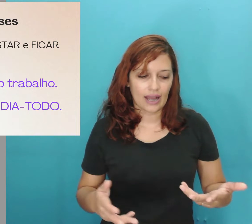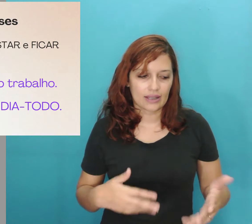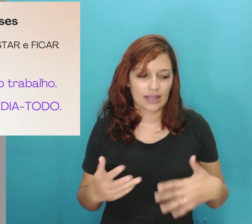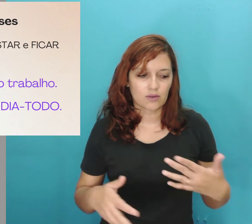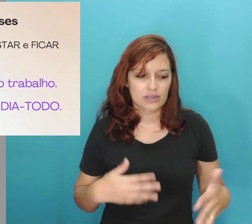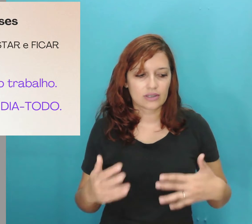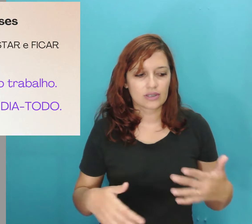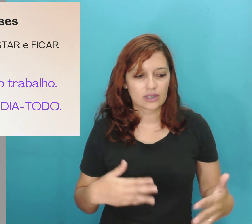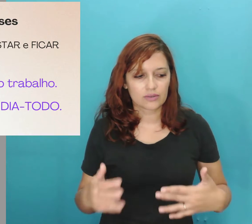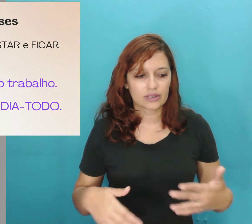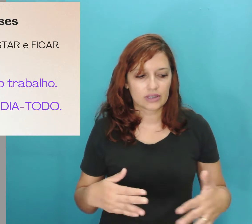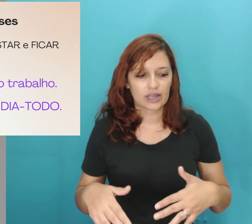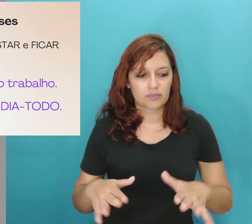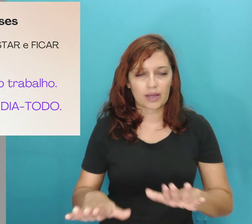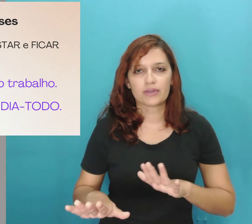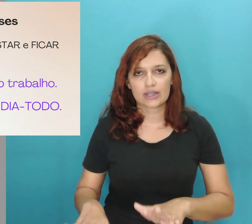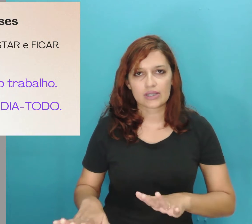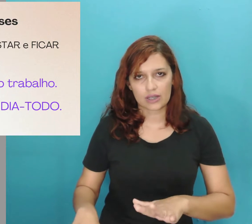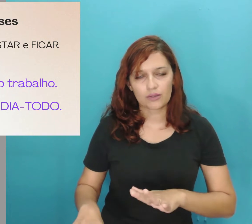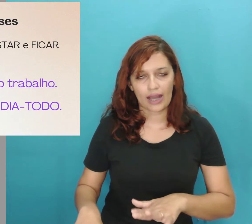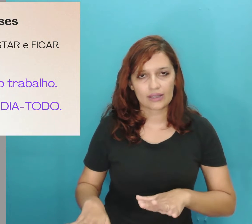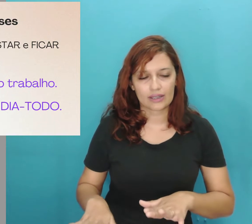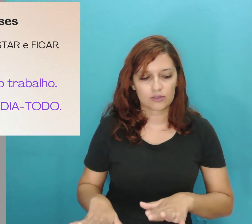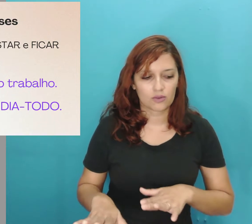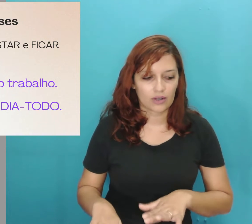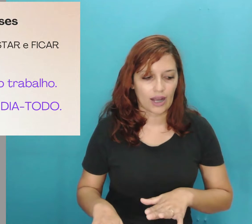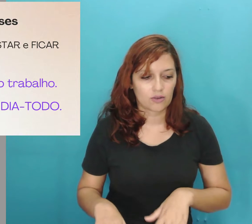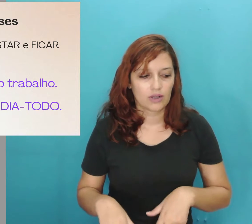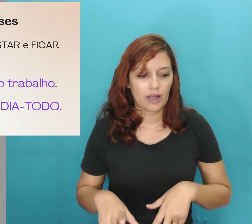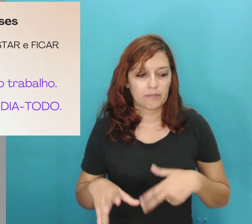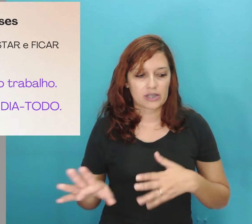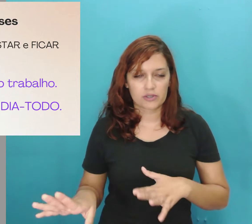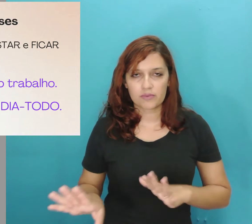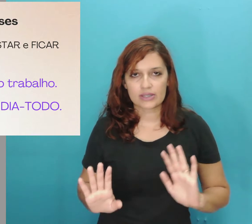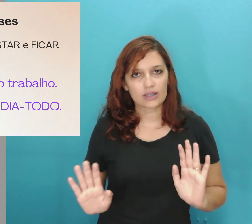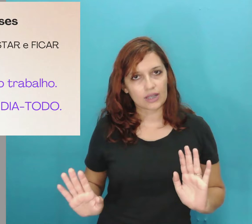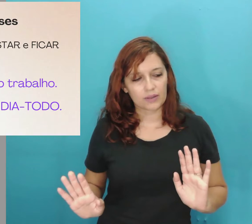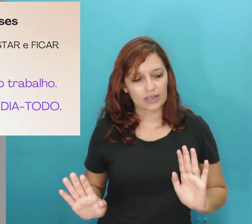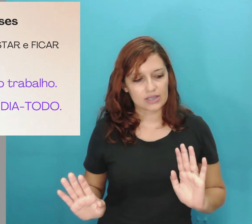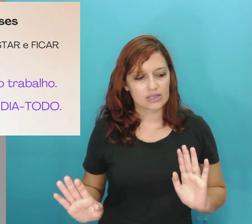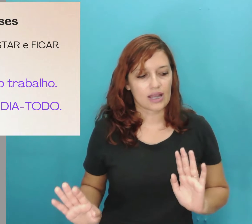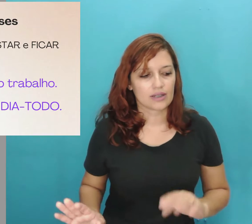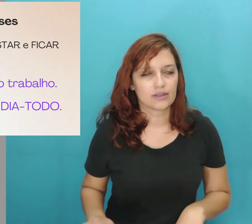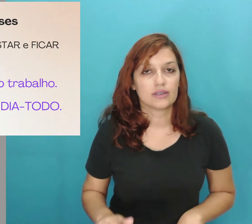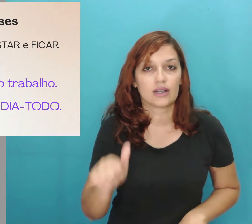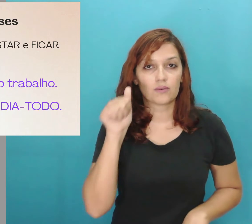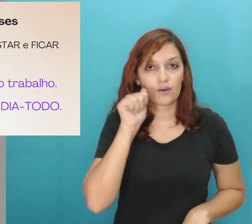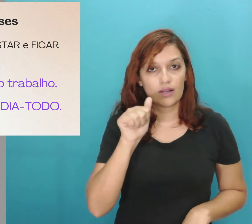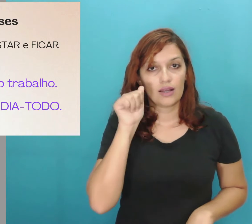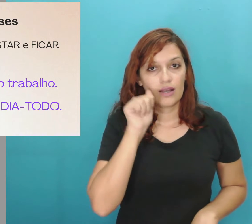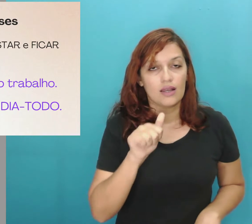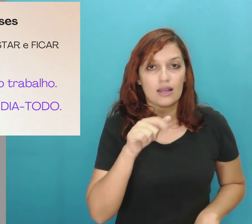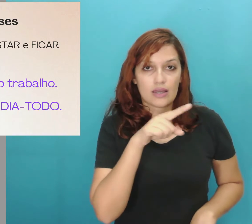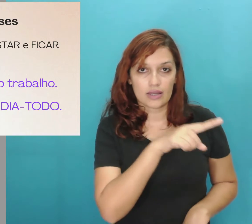dá o sentido de que ele permaneceu lá, né, no local, mas mesmo assim não é necessário. Então, ó,